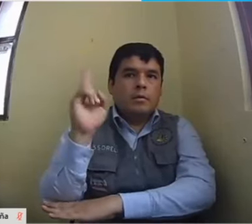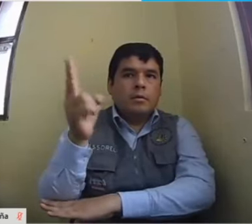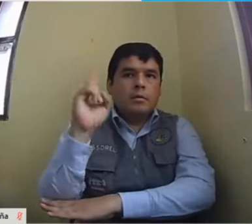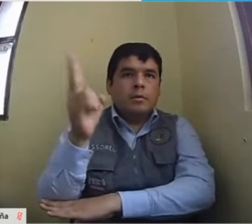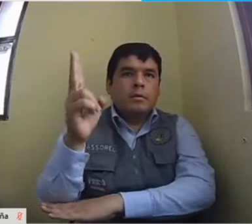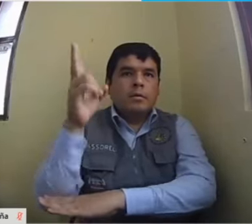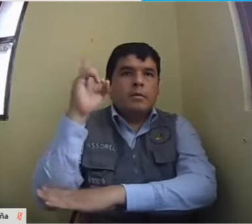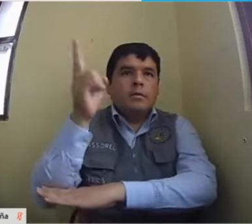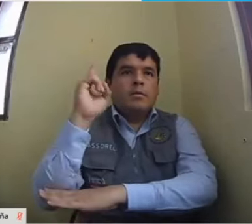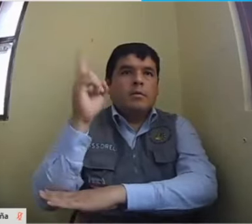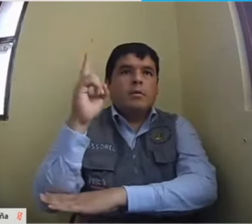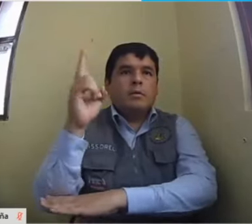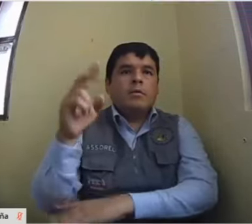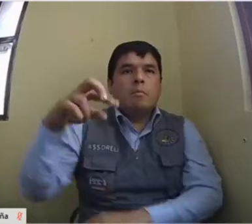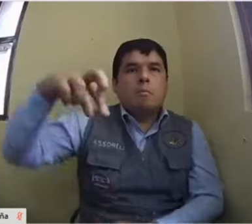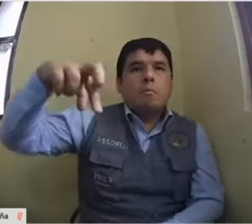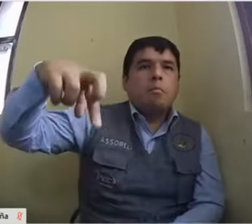Esa es la seña de profesor.